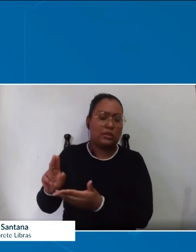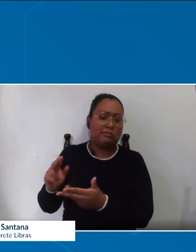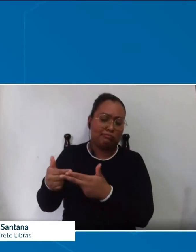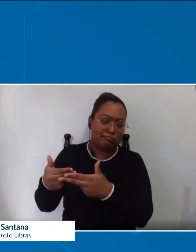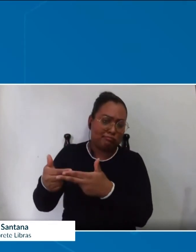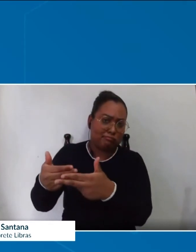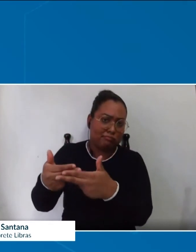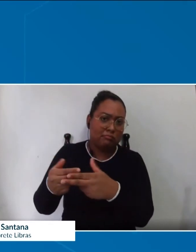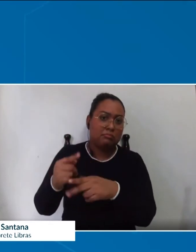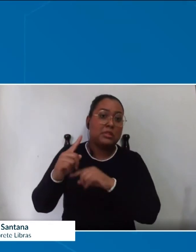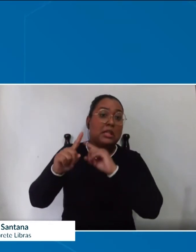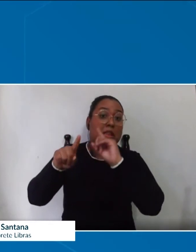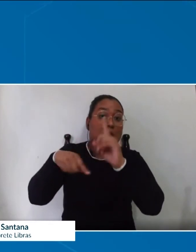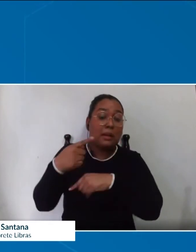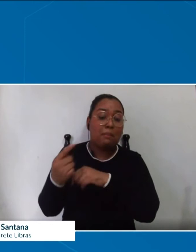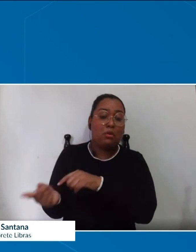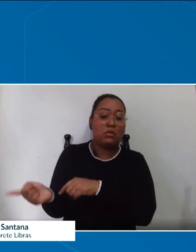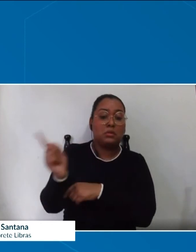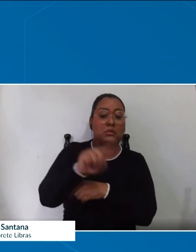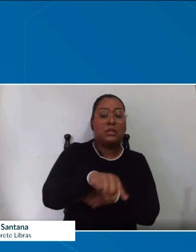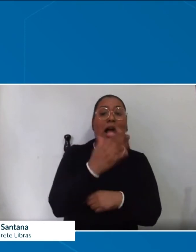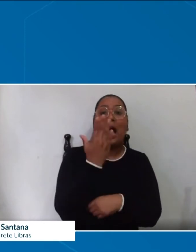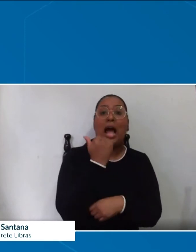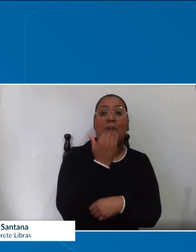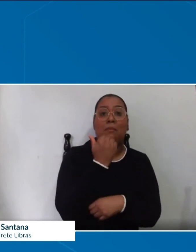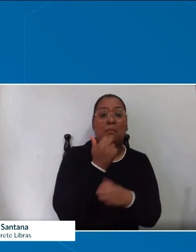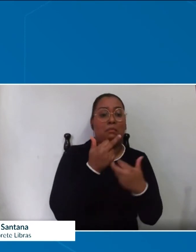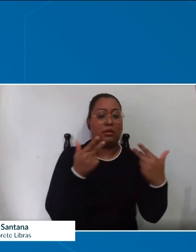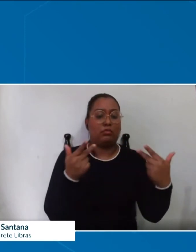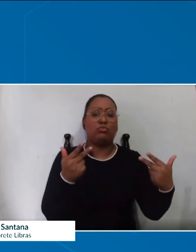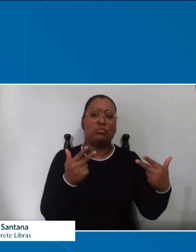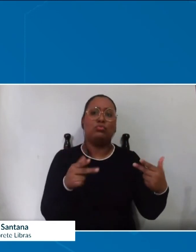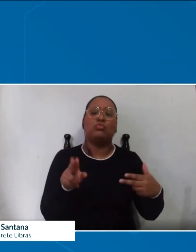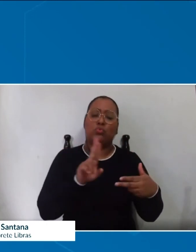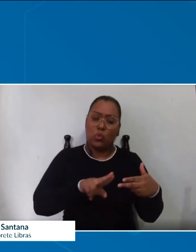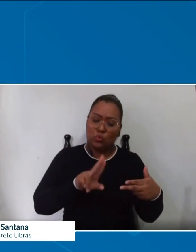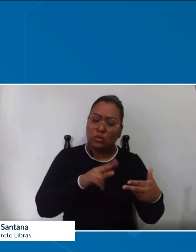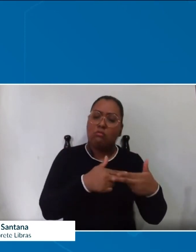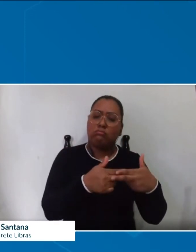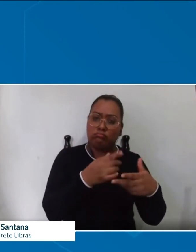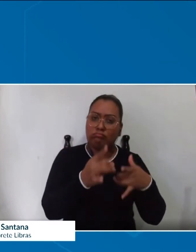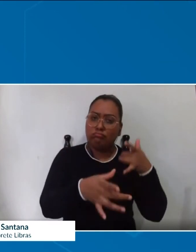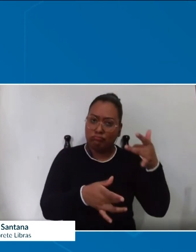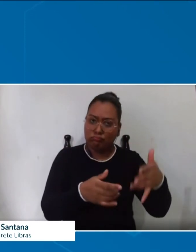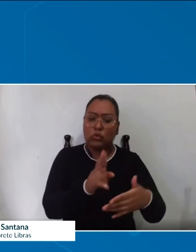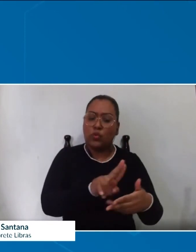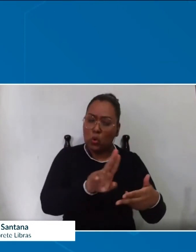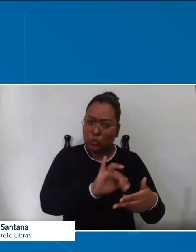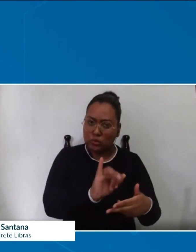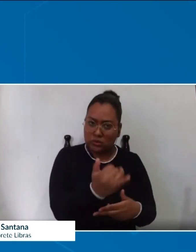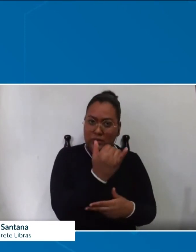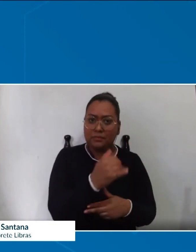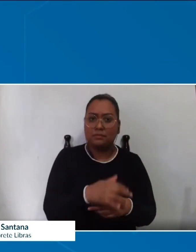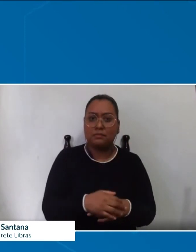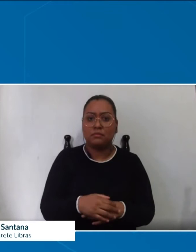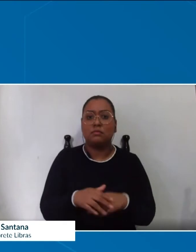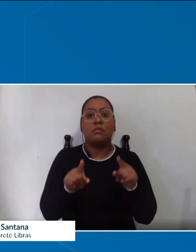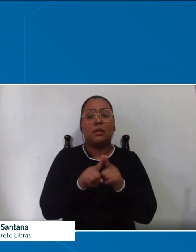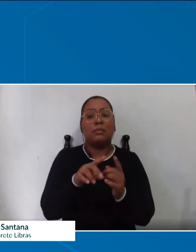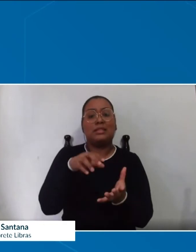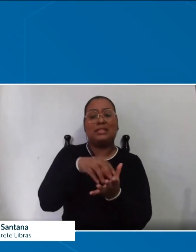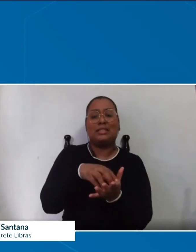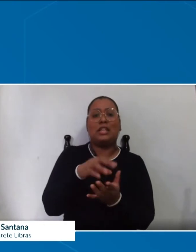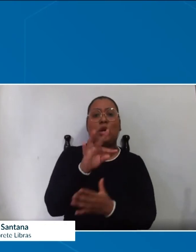passou para restos de alimentos, e, inclusive, nós fizemos uma central